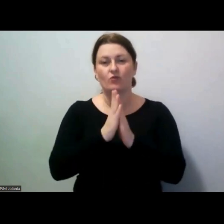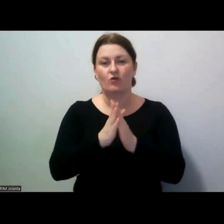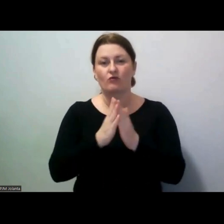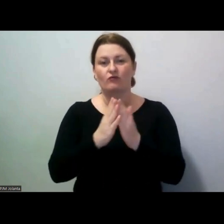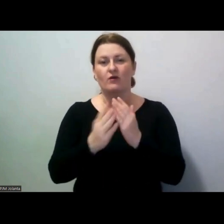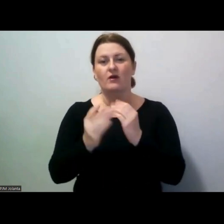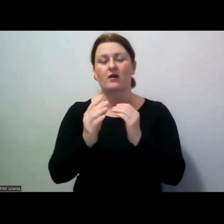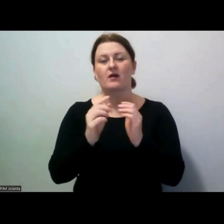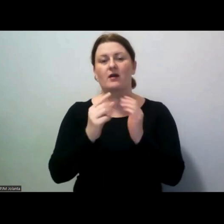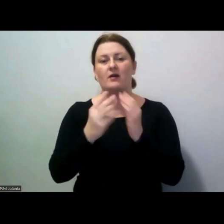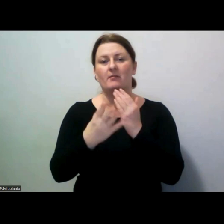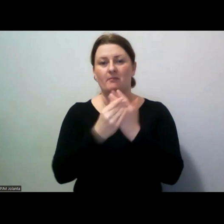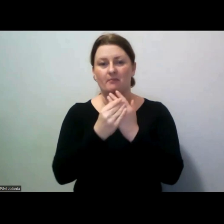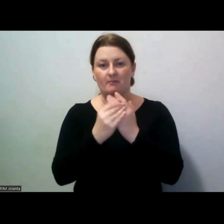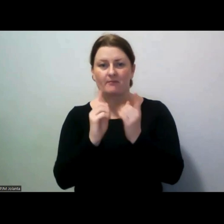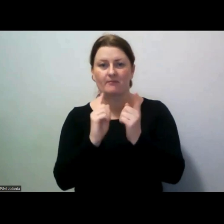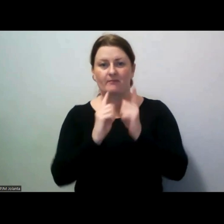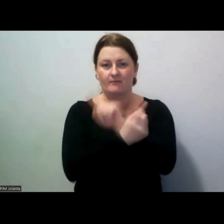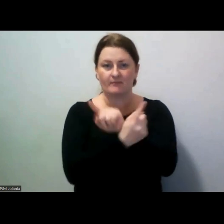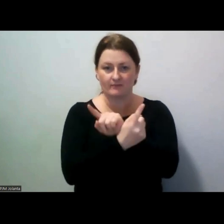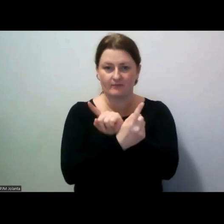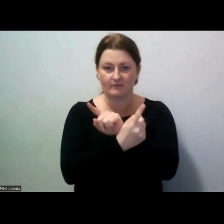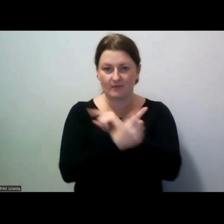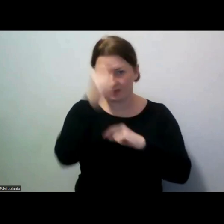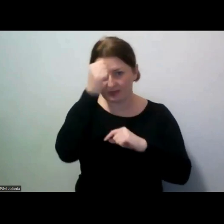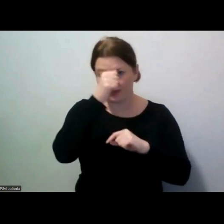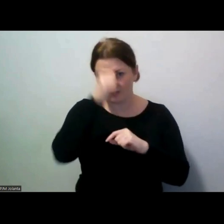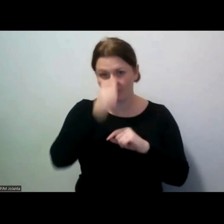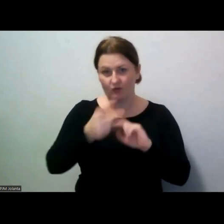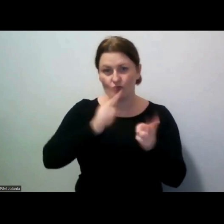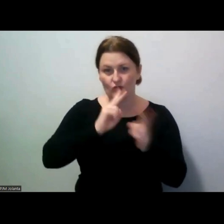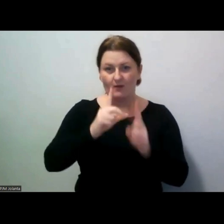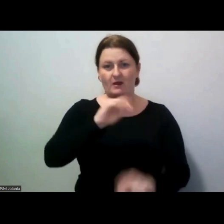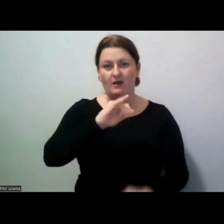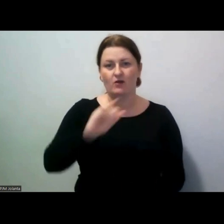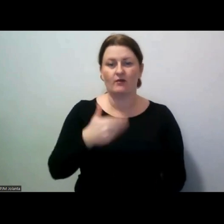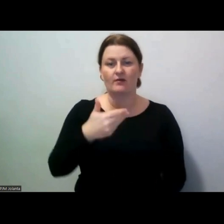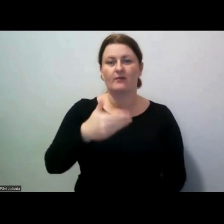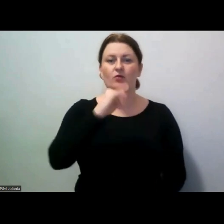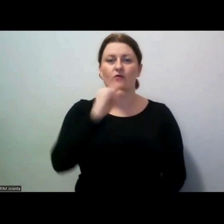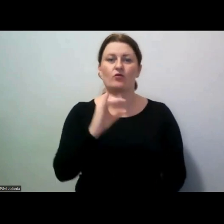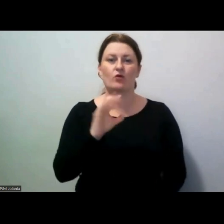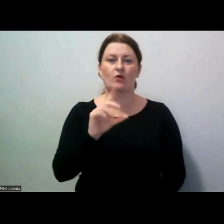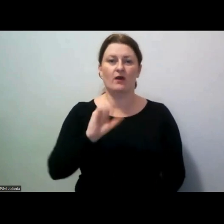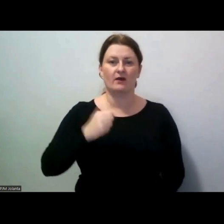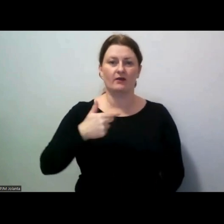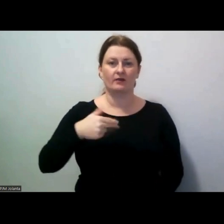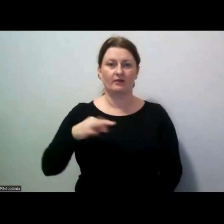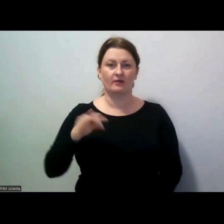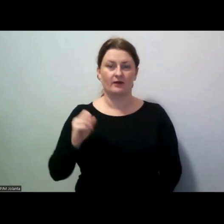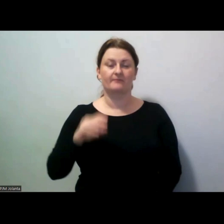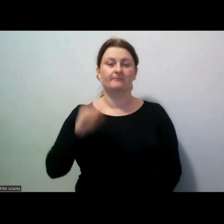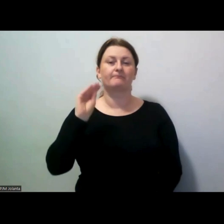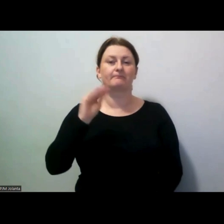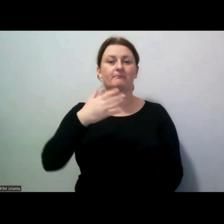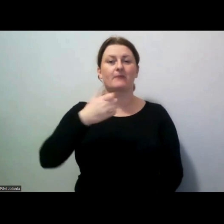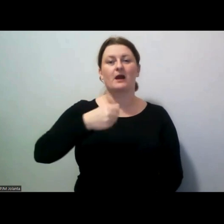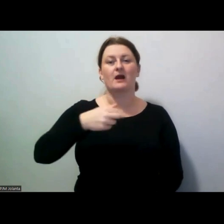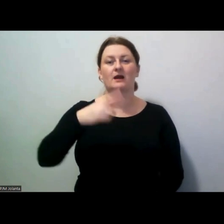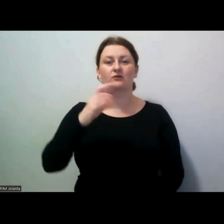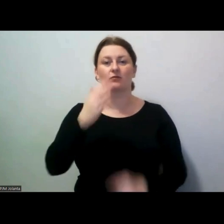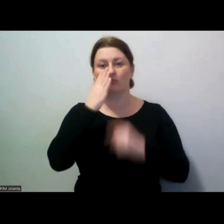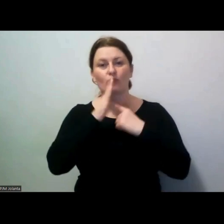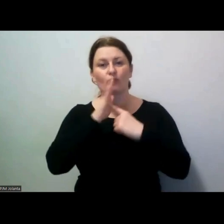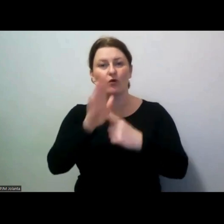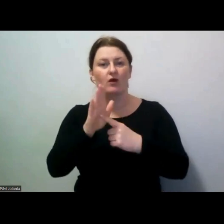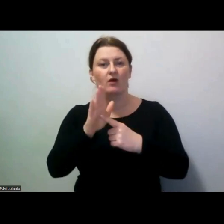swoją pineskę na pineskę z nazwą tłumaczka PJM Jolanta. Pani Marto, mogę prosić o pokazanie